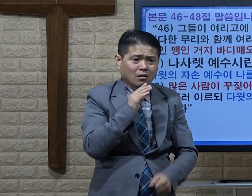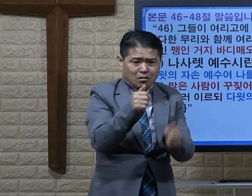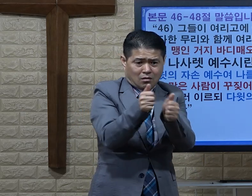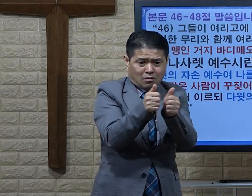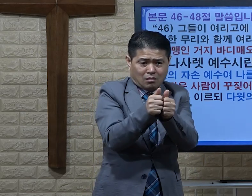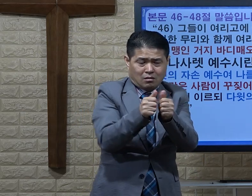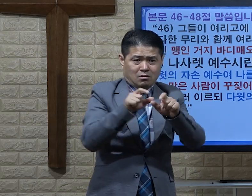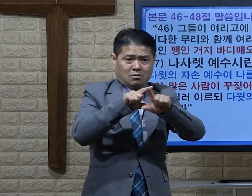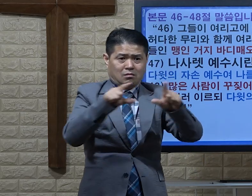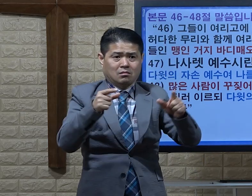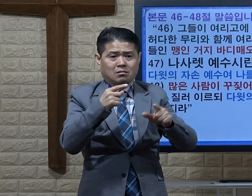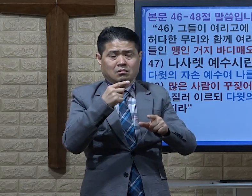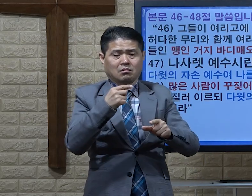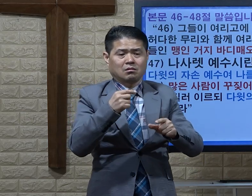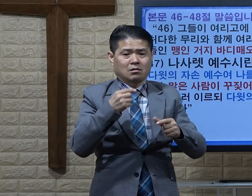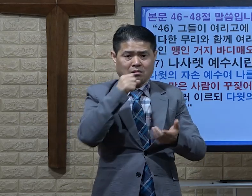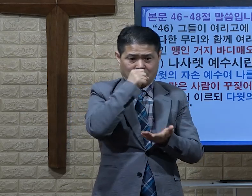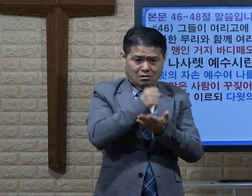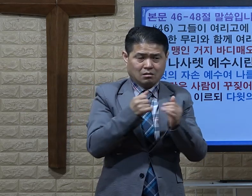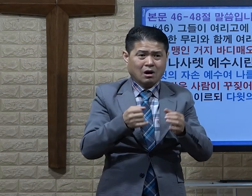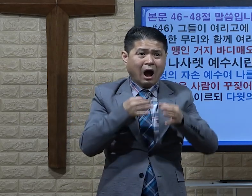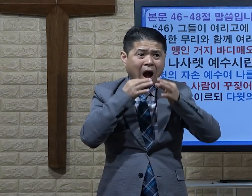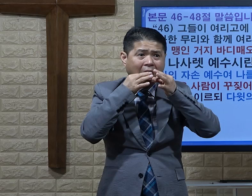울부짖는 것을 보았습니다.